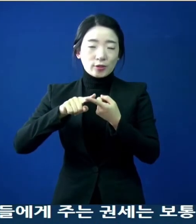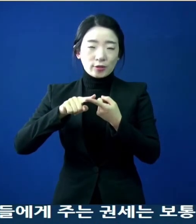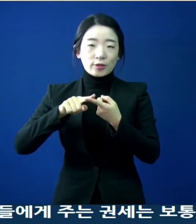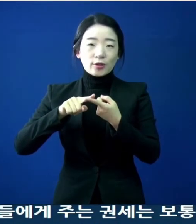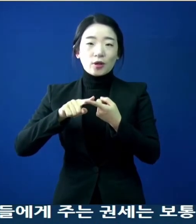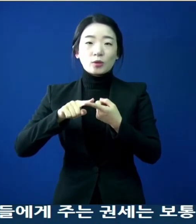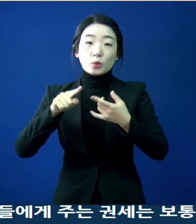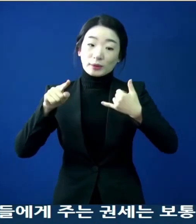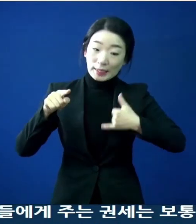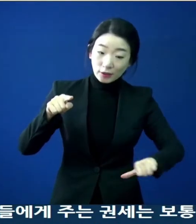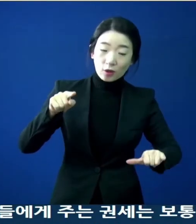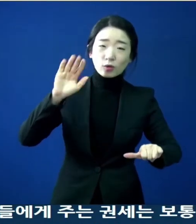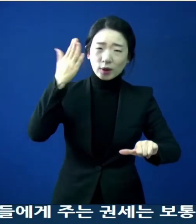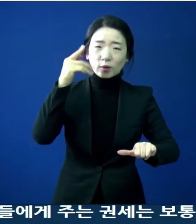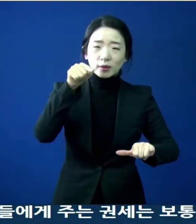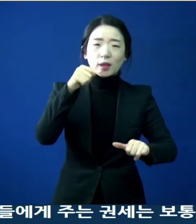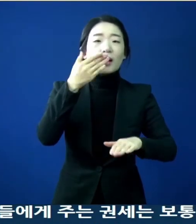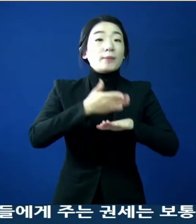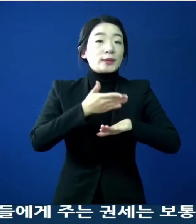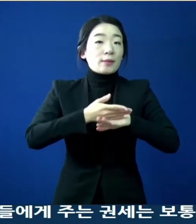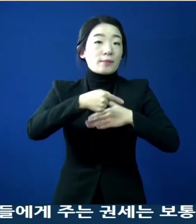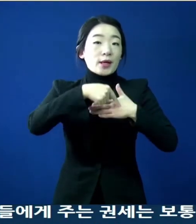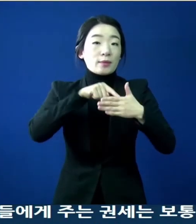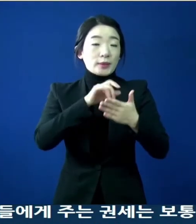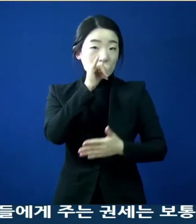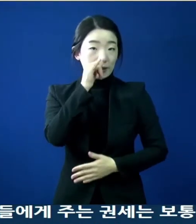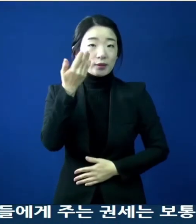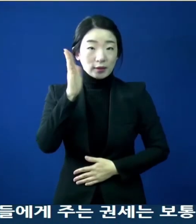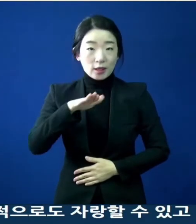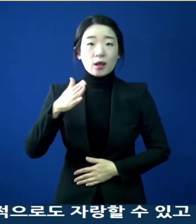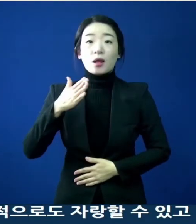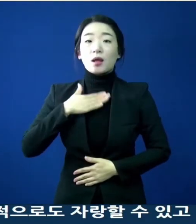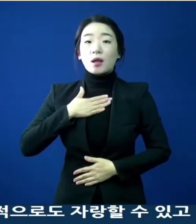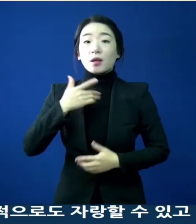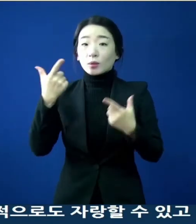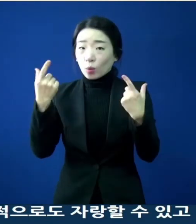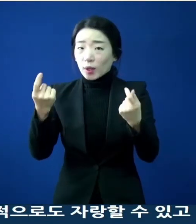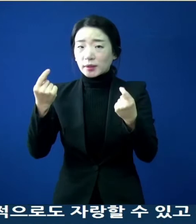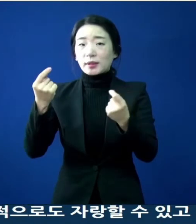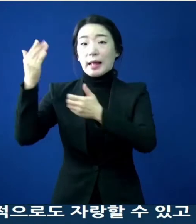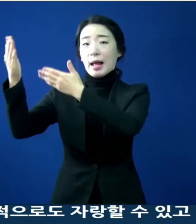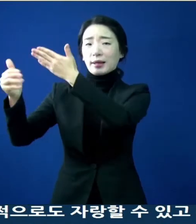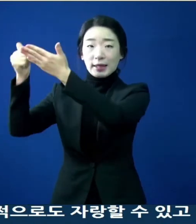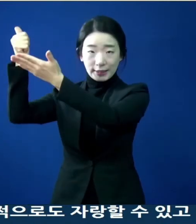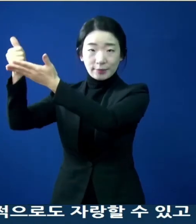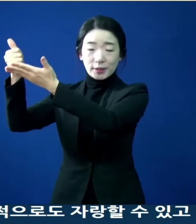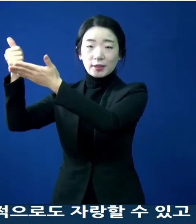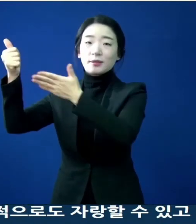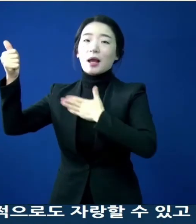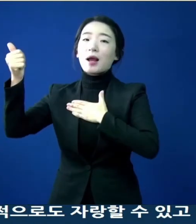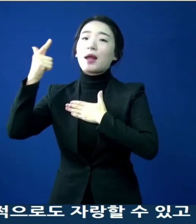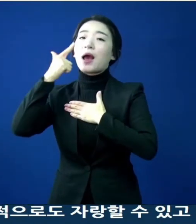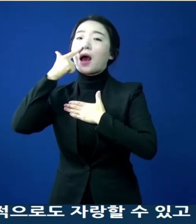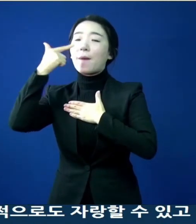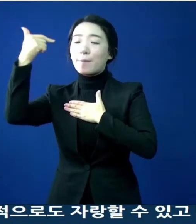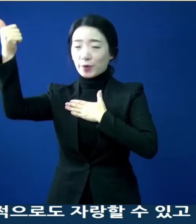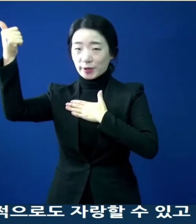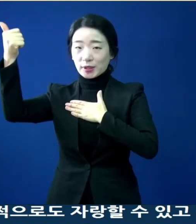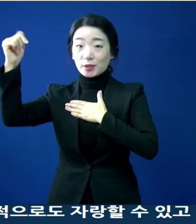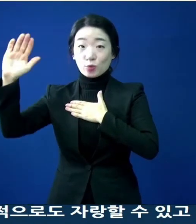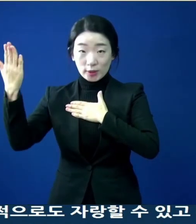되는데, 왜 하나님, 내 아버지께서 나의 아버지가